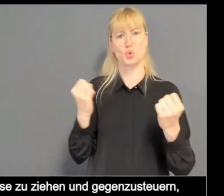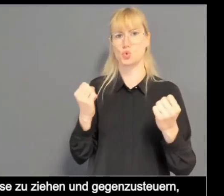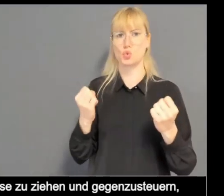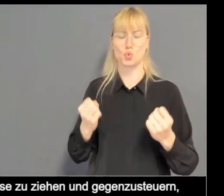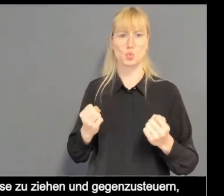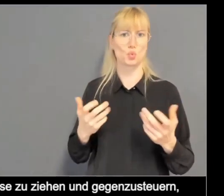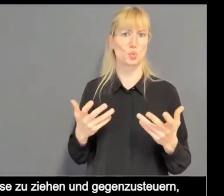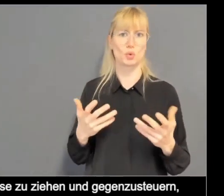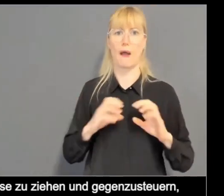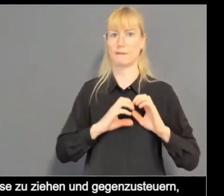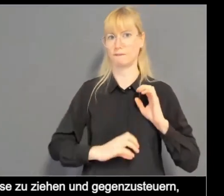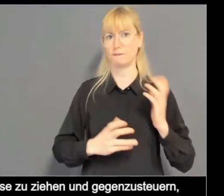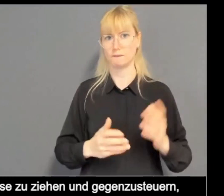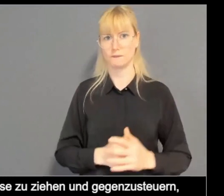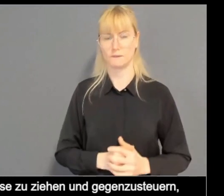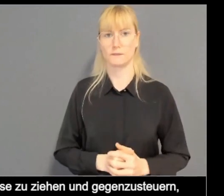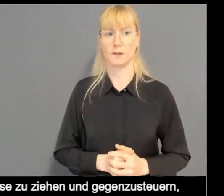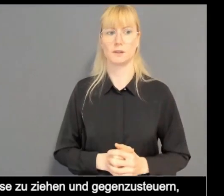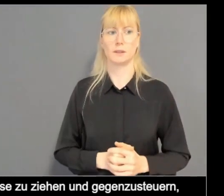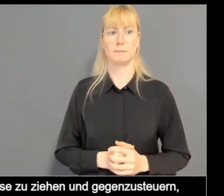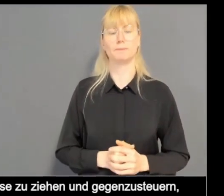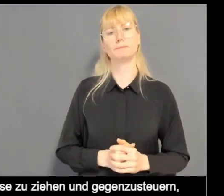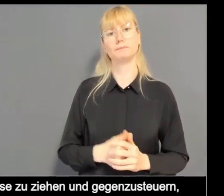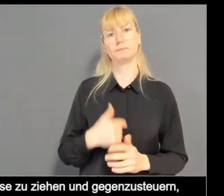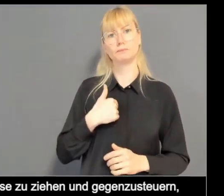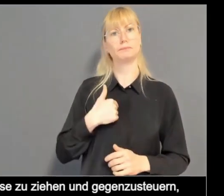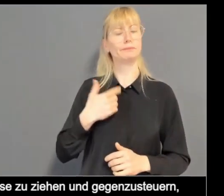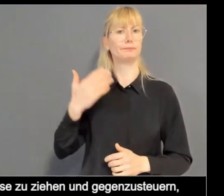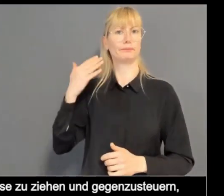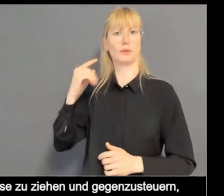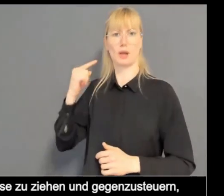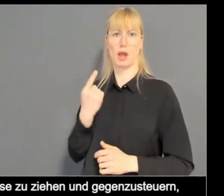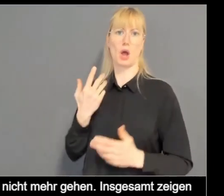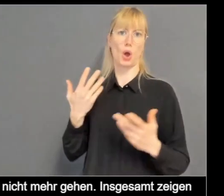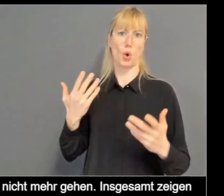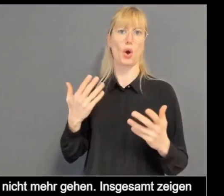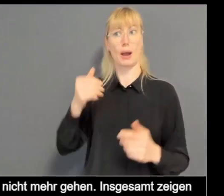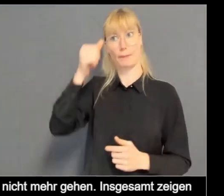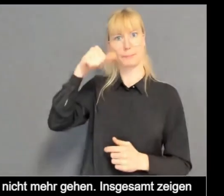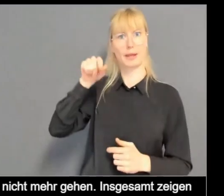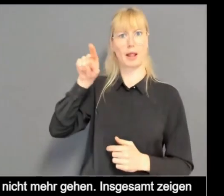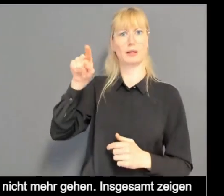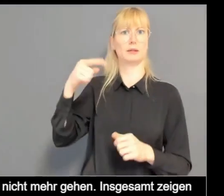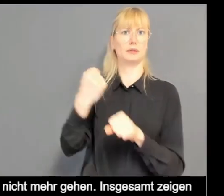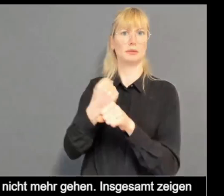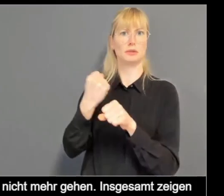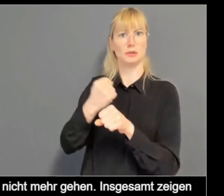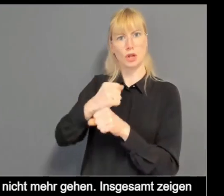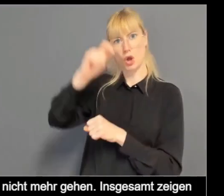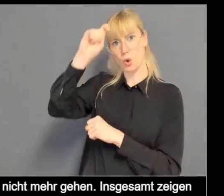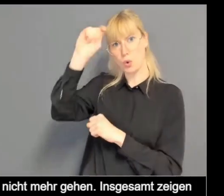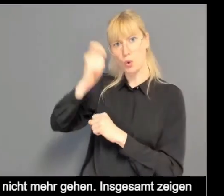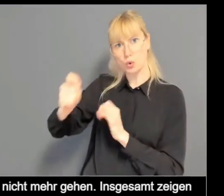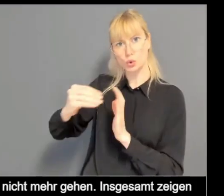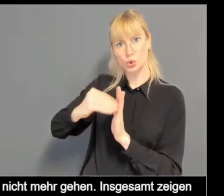Gegend auch kennt, es gibt ja, ich hatte ein berufliches Leben vor der Abgeordnetentätigkeit, habe in der Zeit, in der ich in Berlin